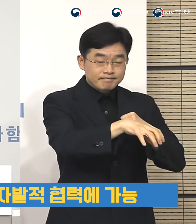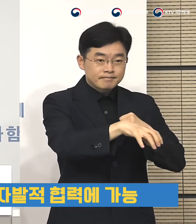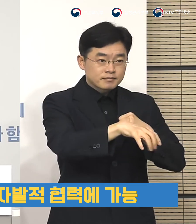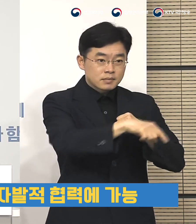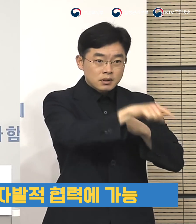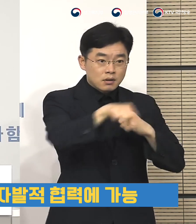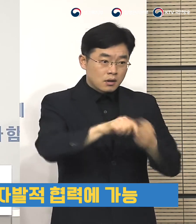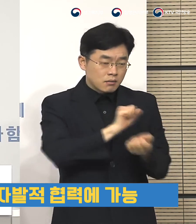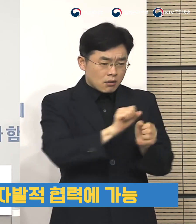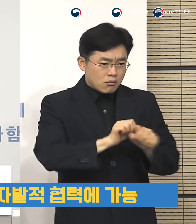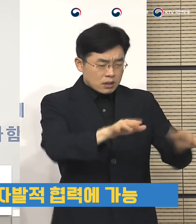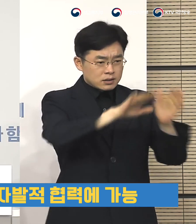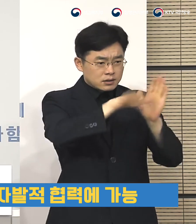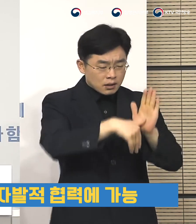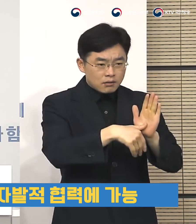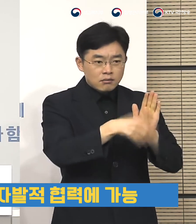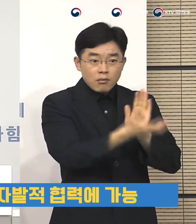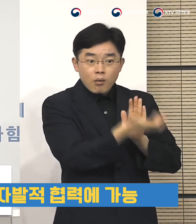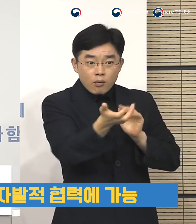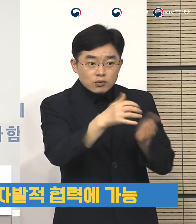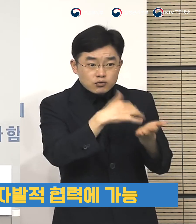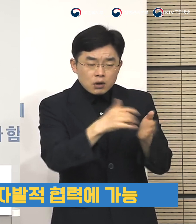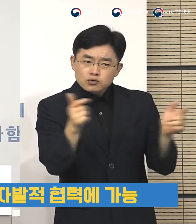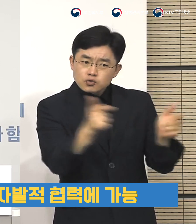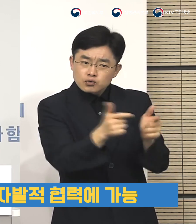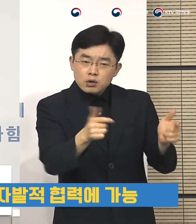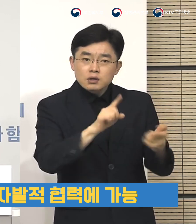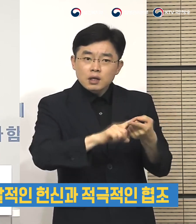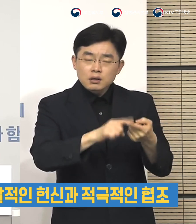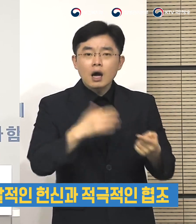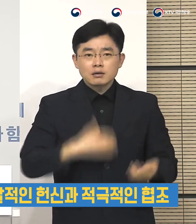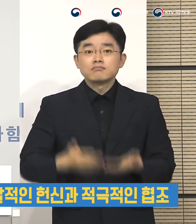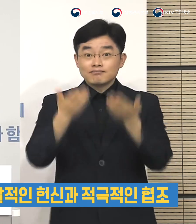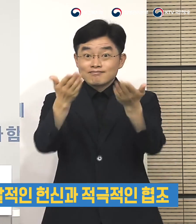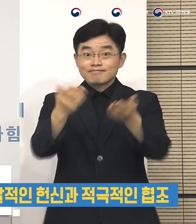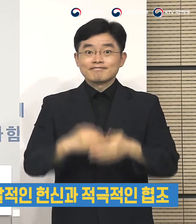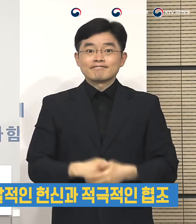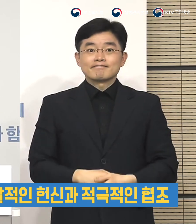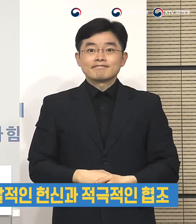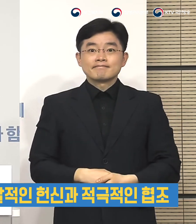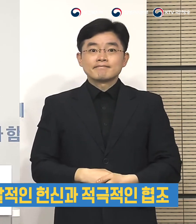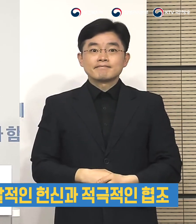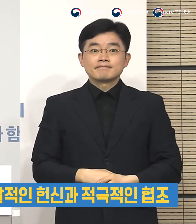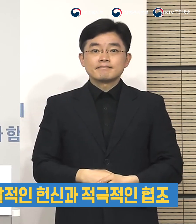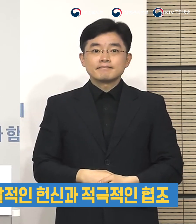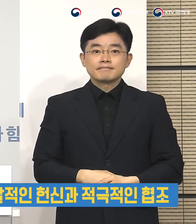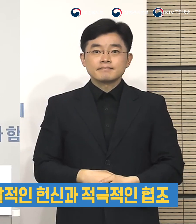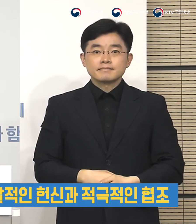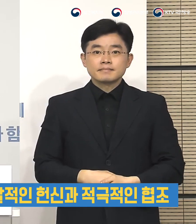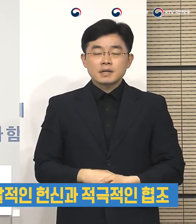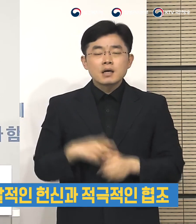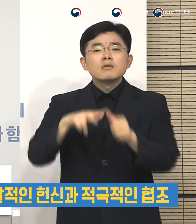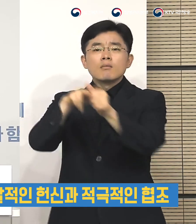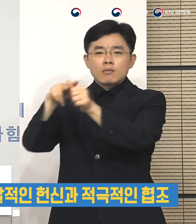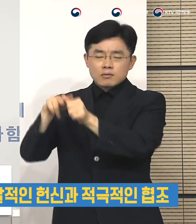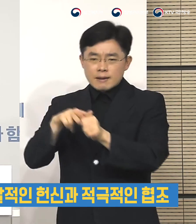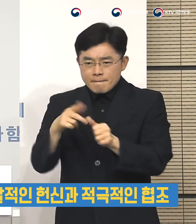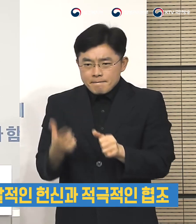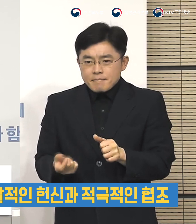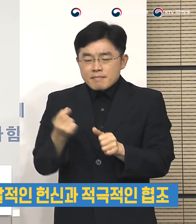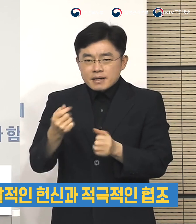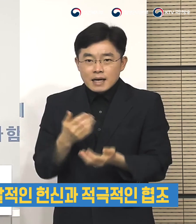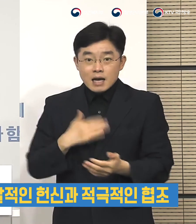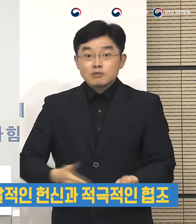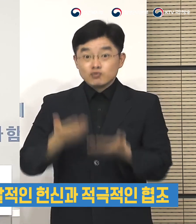줄었는지도 분석적으로 말씀드린 바가 있습니다. 아마 이러한 것들은 신속한 정보 공유와